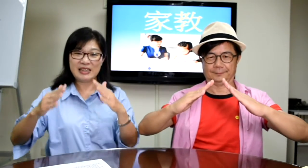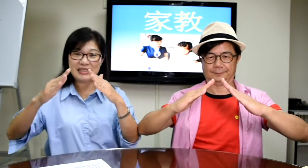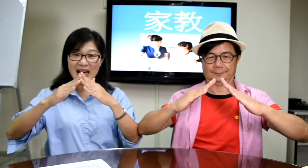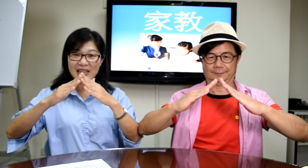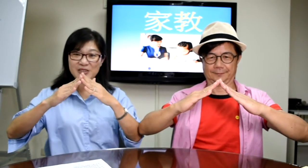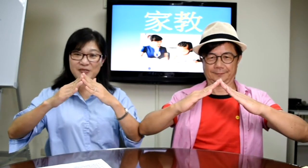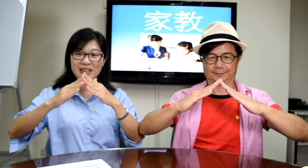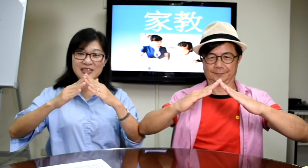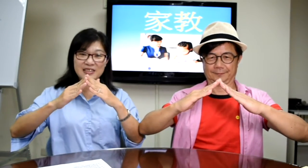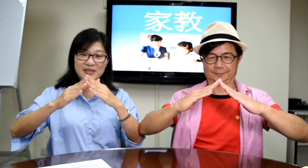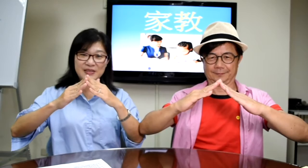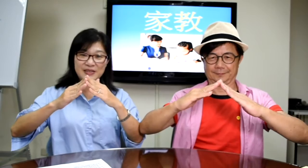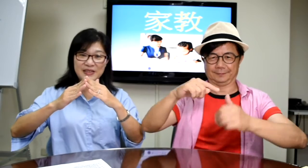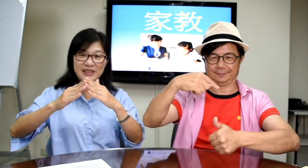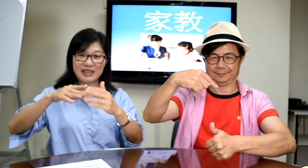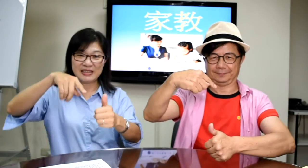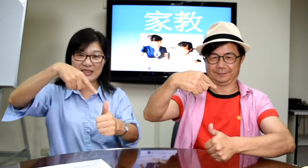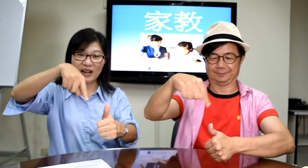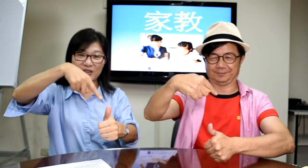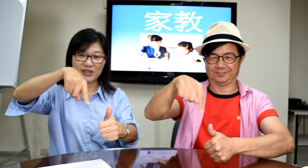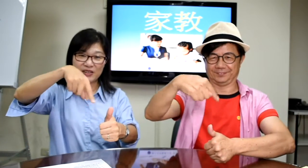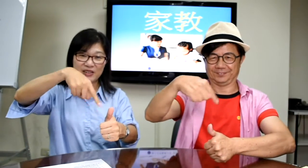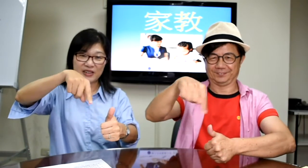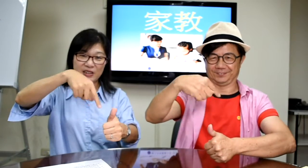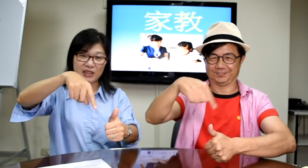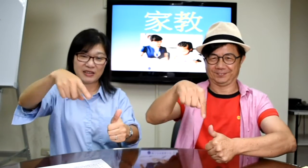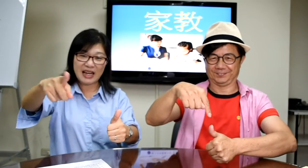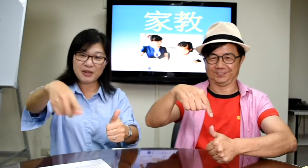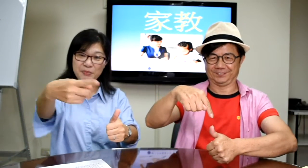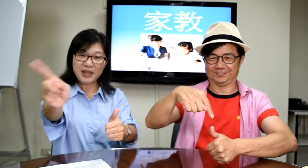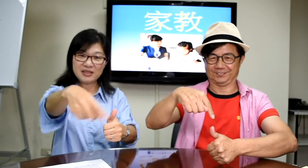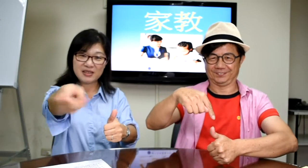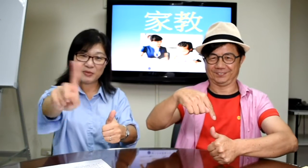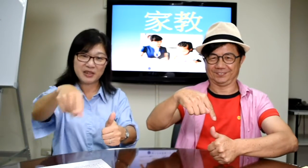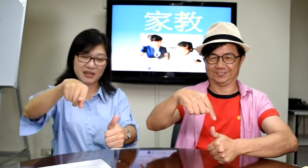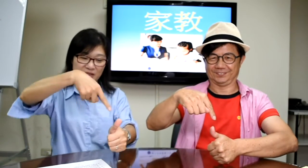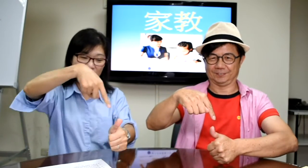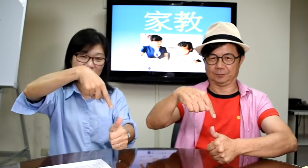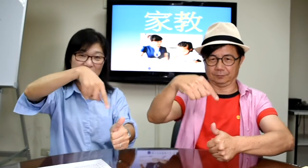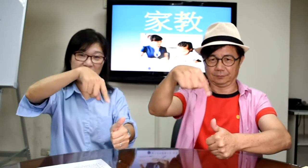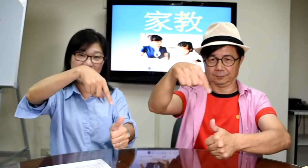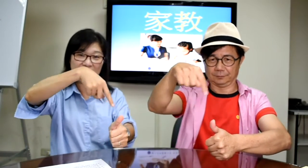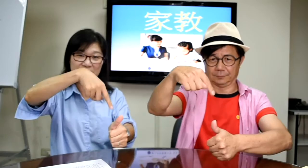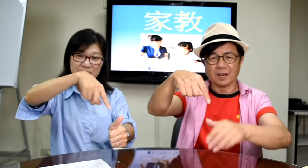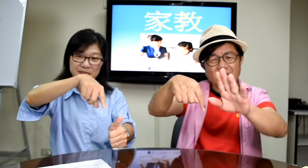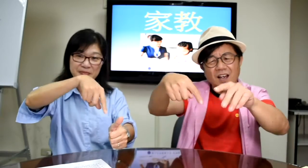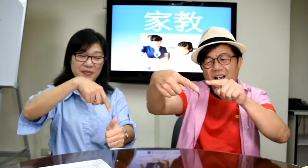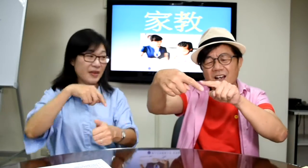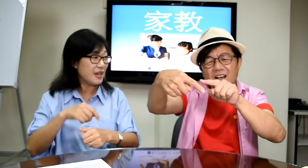家就是房子，教，拿一根鞭子有没有？教他。你